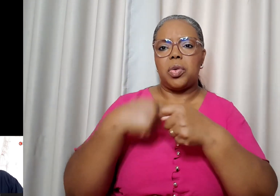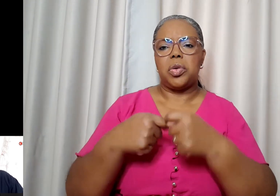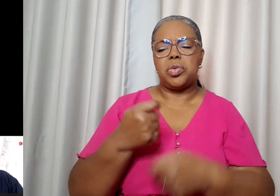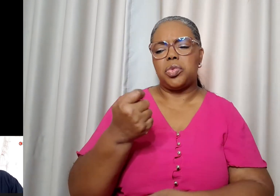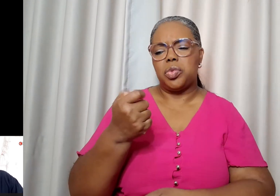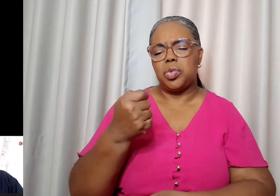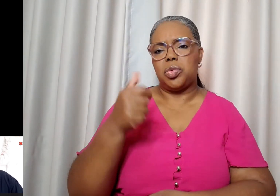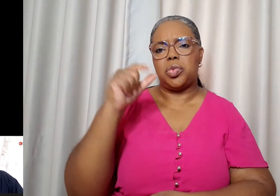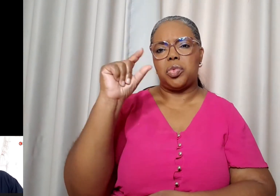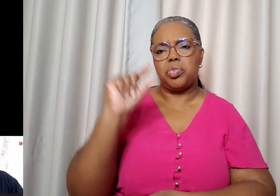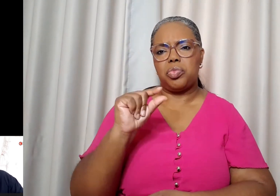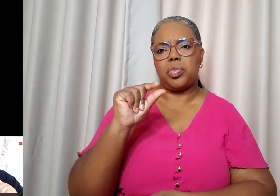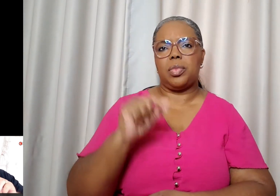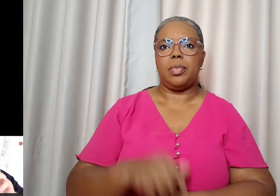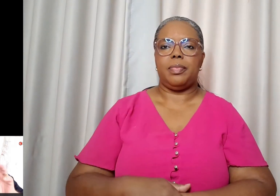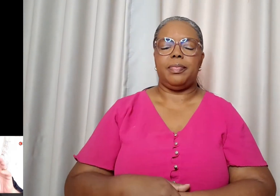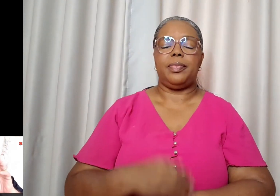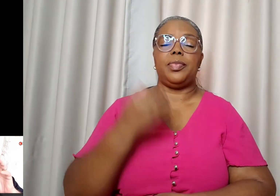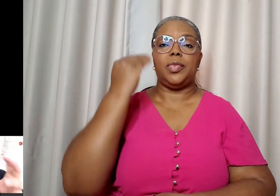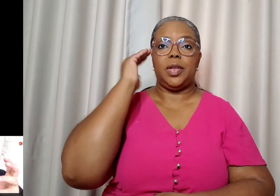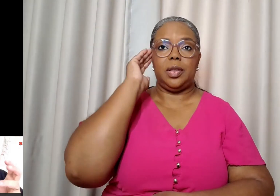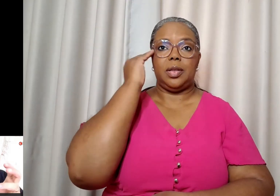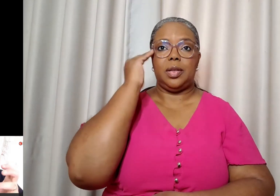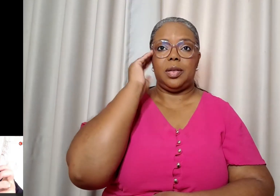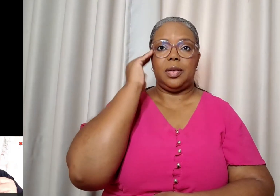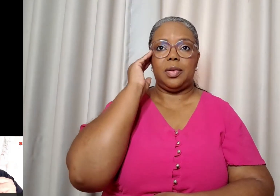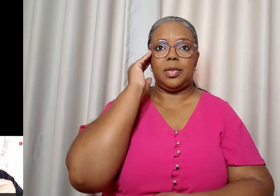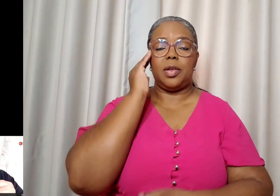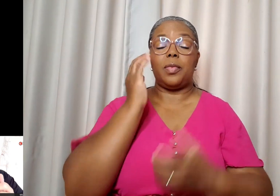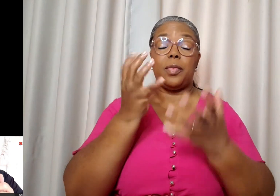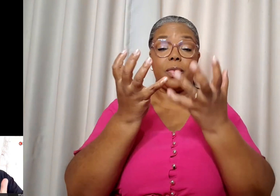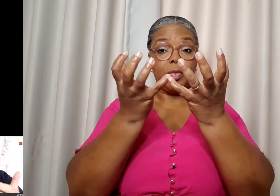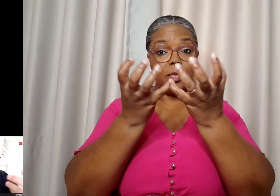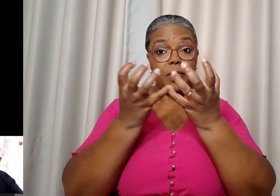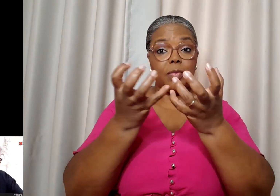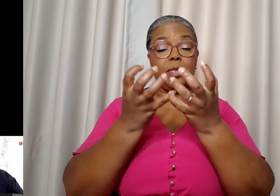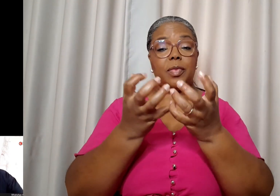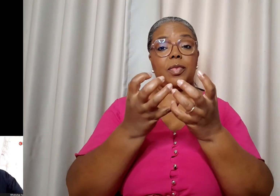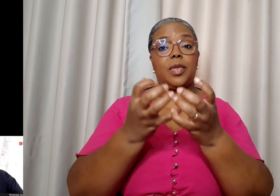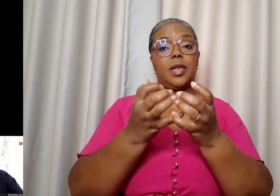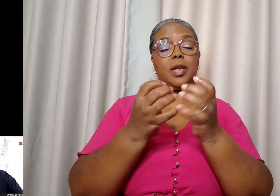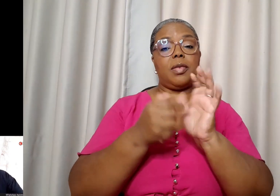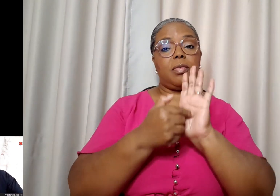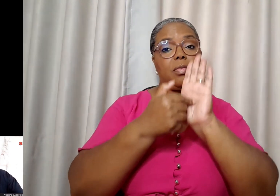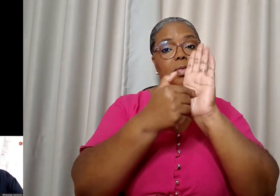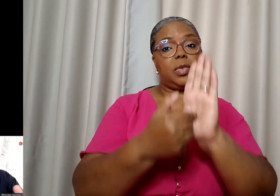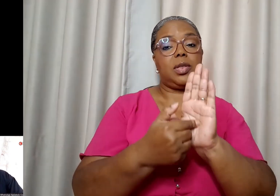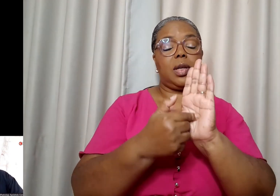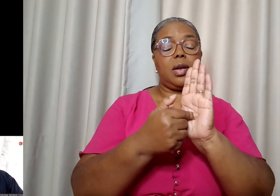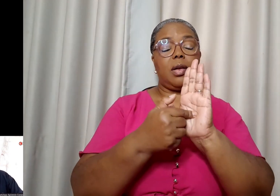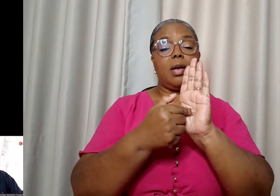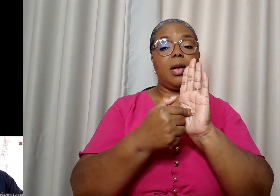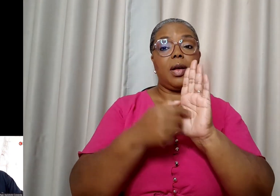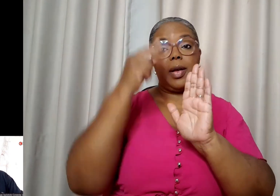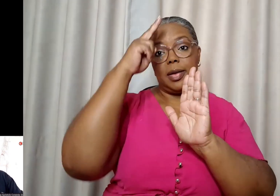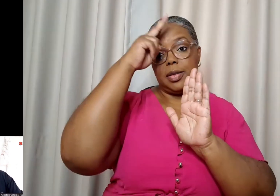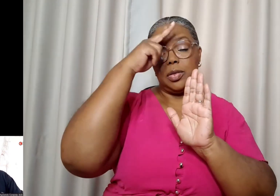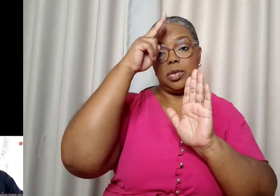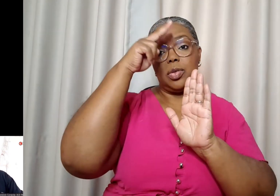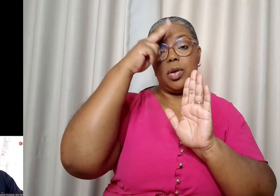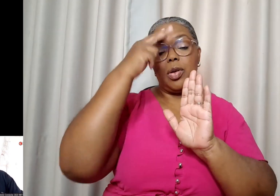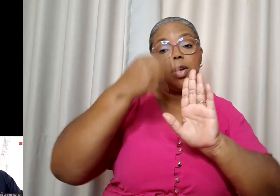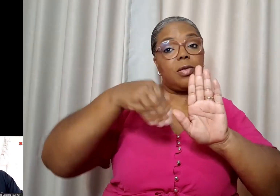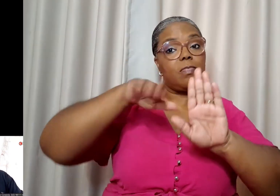Está compreendendo? Eu quero trazer esta história do outro lado, porque o jeito que a